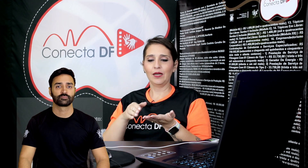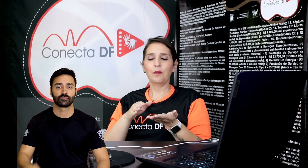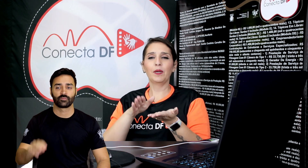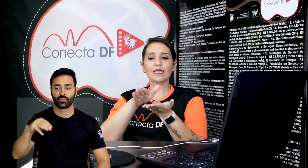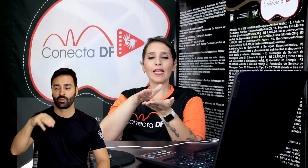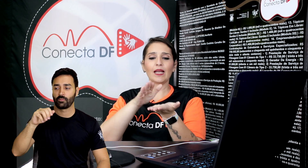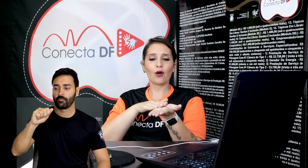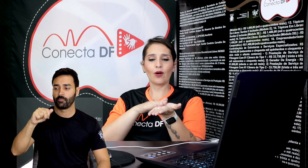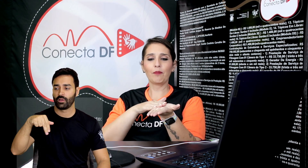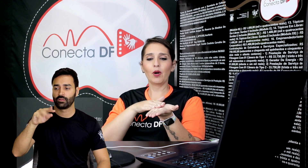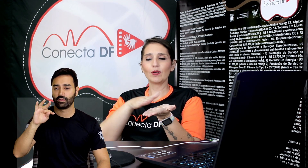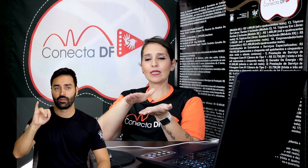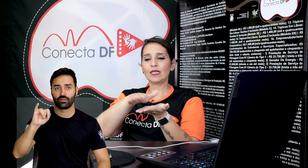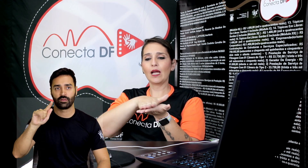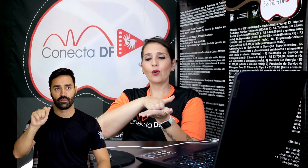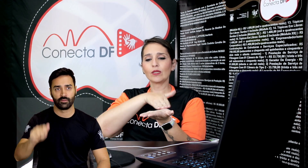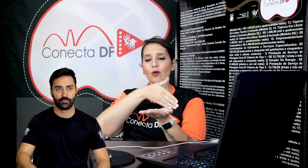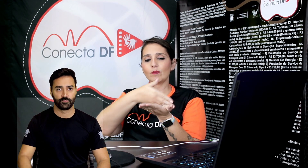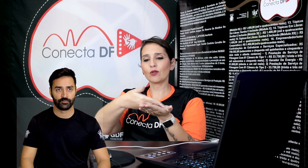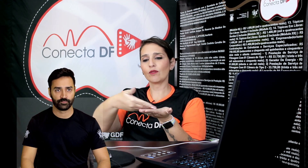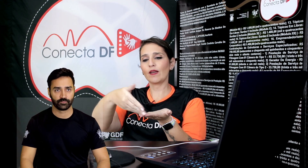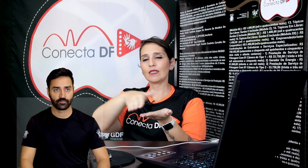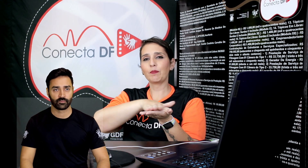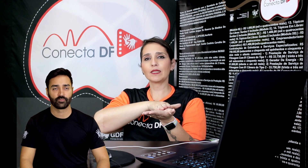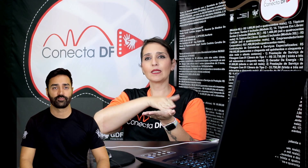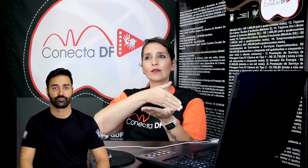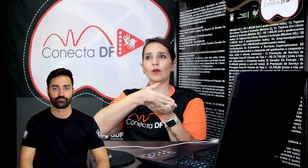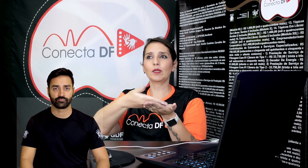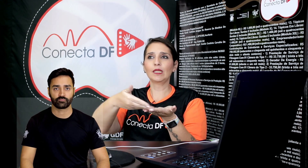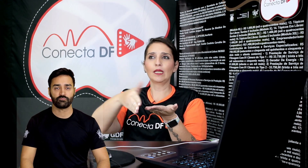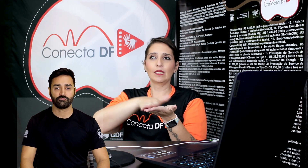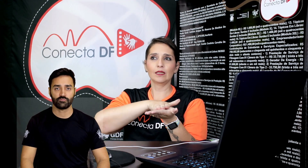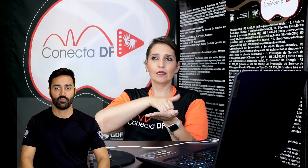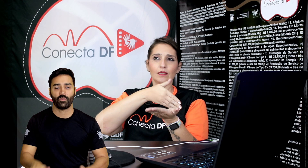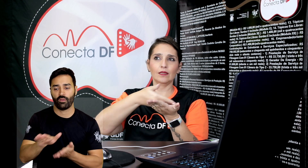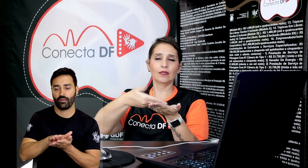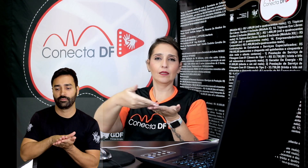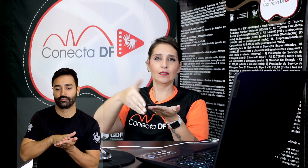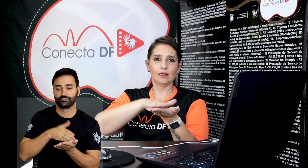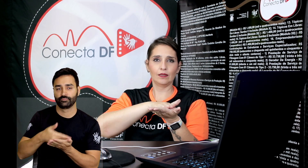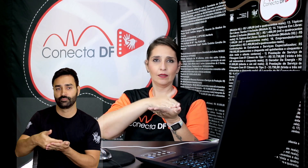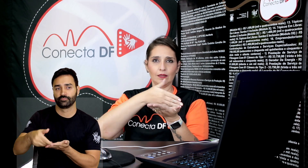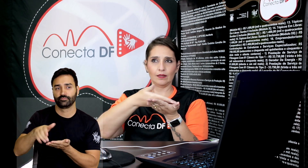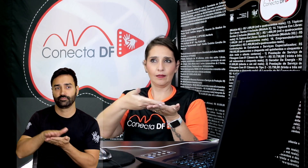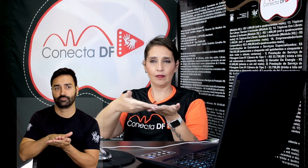Manteiga. Manteiga, ó, a mão assim, a outra como se eu estivesse passando a manteiga.